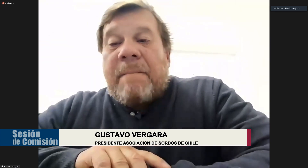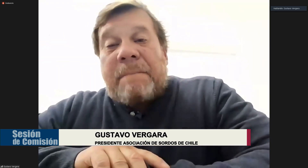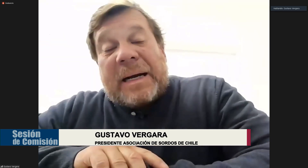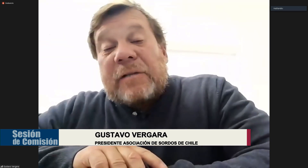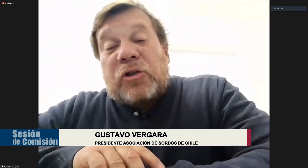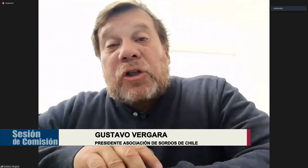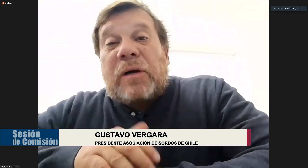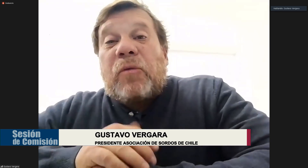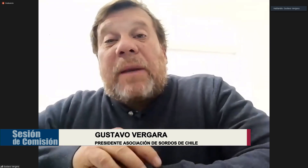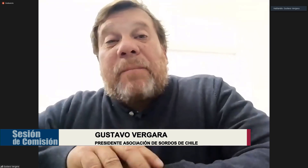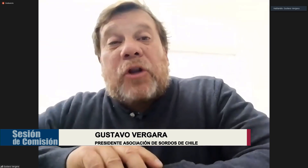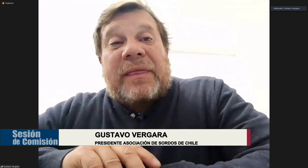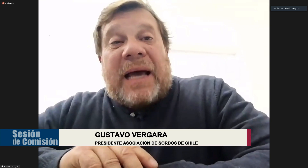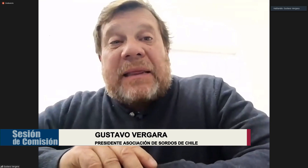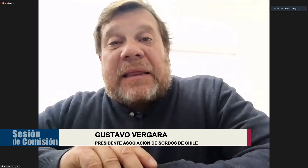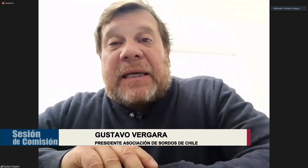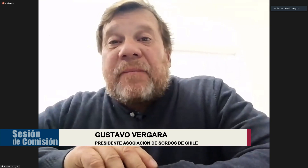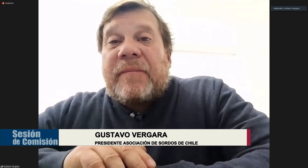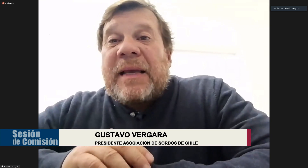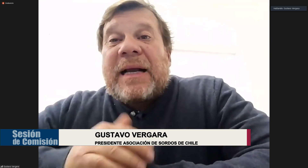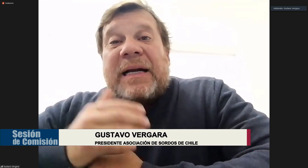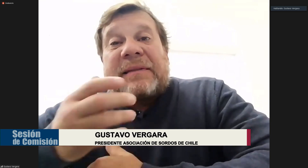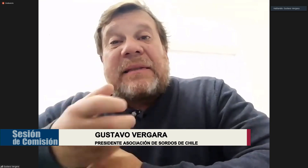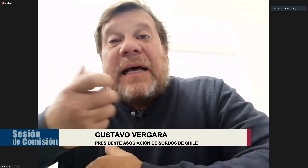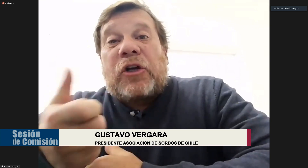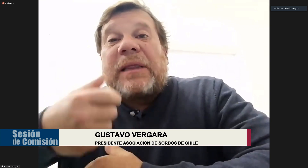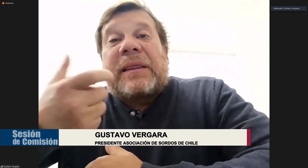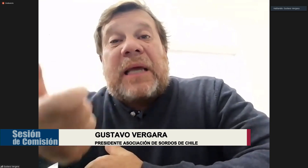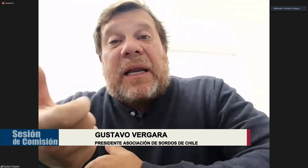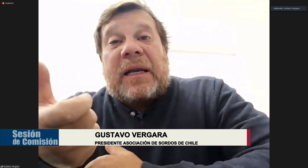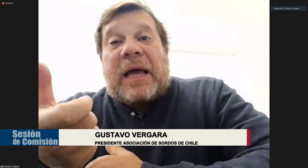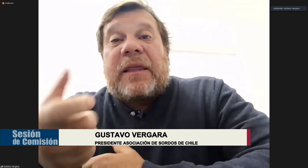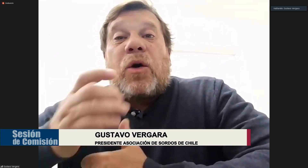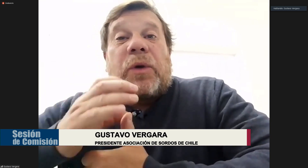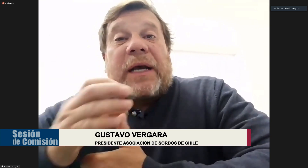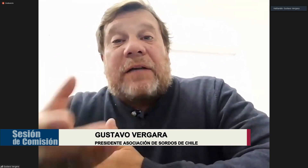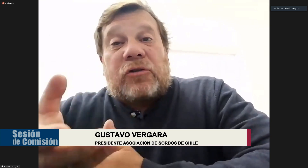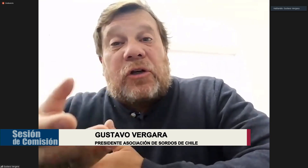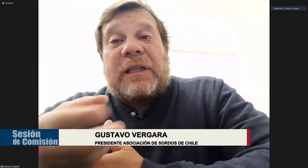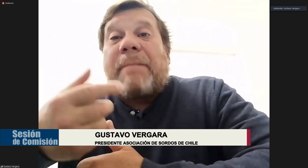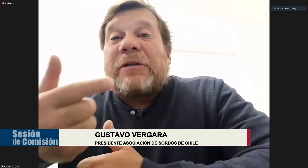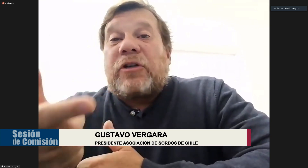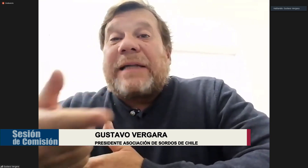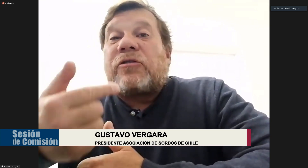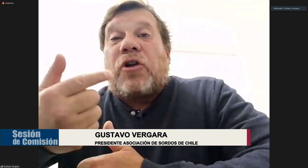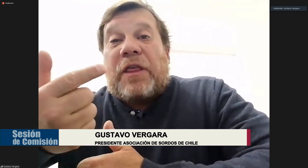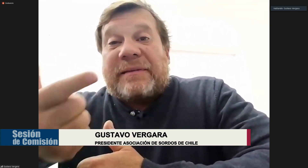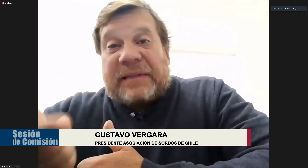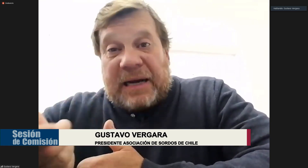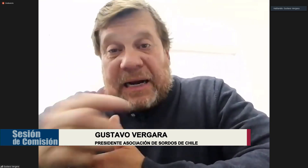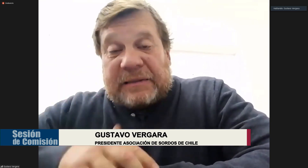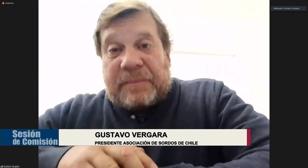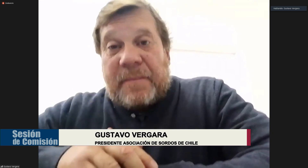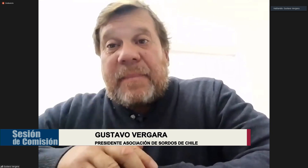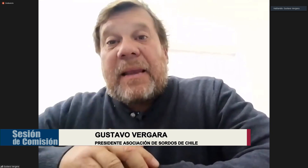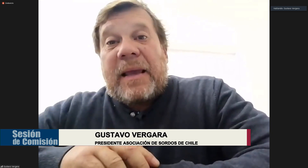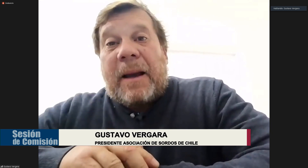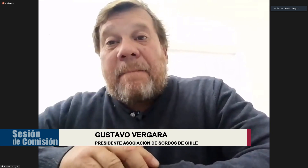Para nosotros es muy importante que se desarrollen técnicas de comunicación de las personas sordas ciegas.